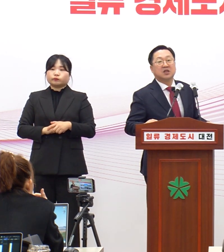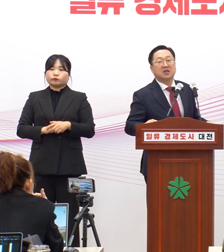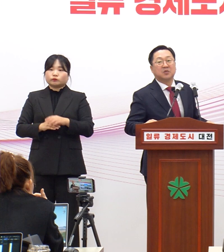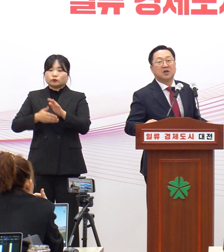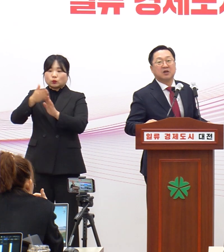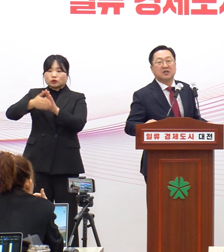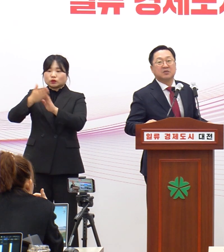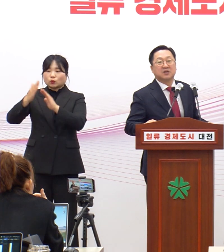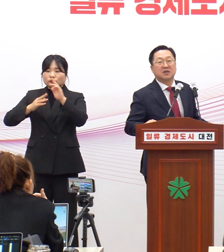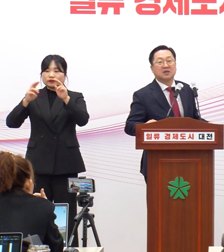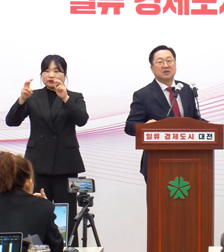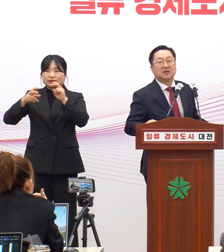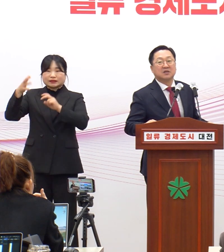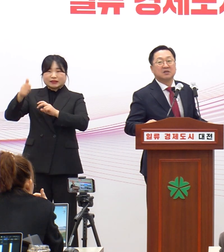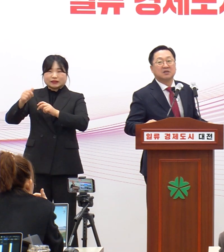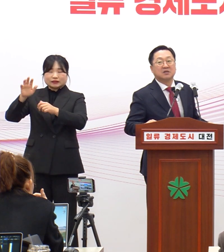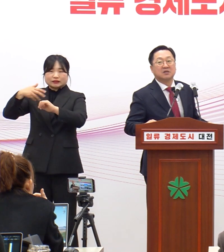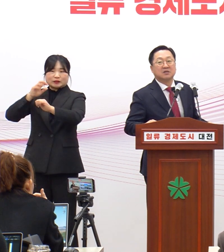도시공사 사장한테 뭐라고 했어요.